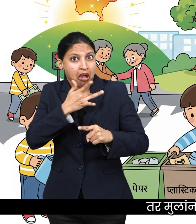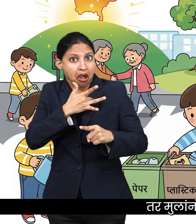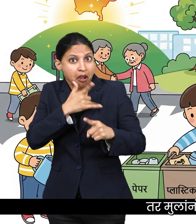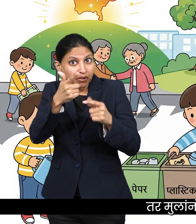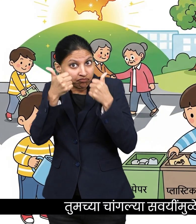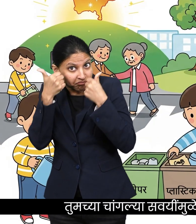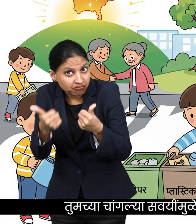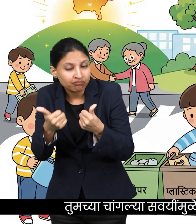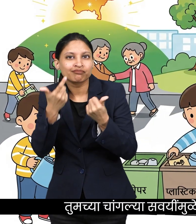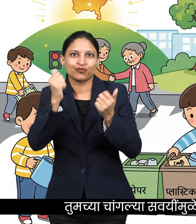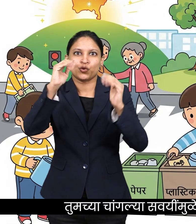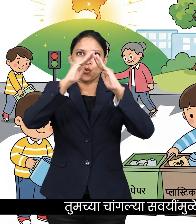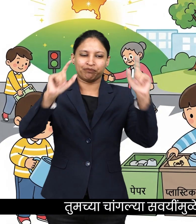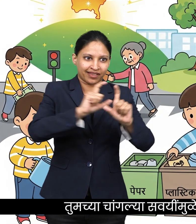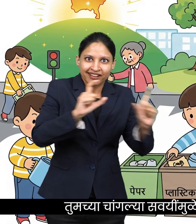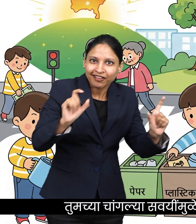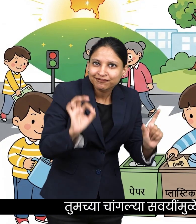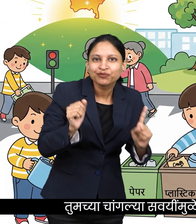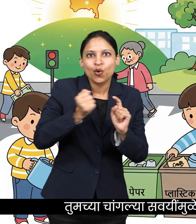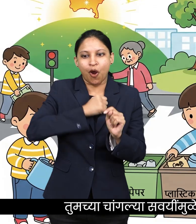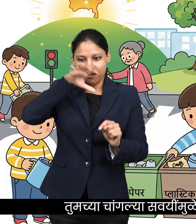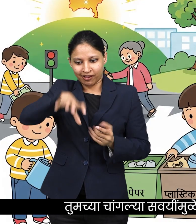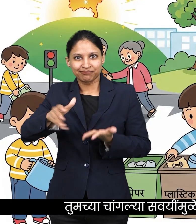ठेवा, तुमच्या चांगल्या सवयींमुळे तुमचे